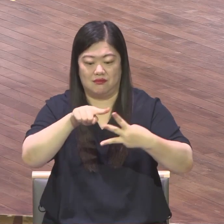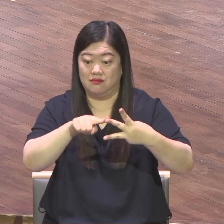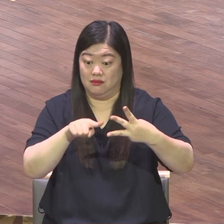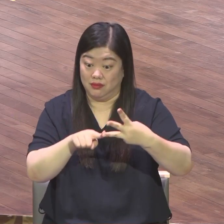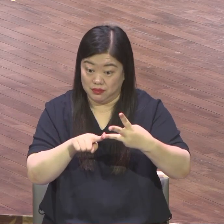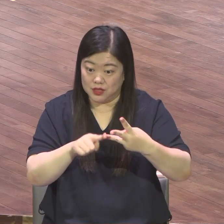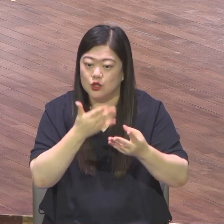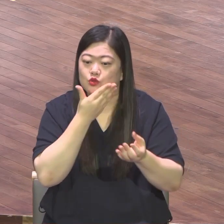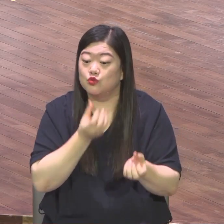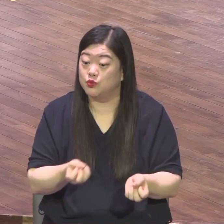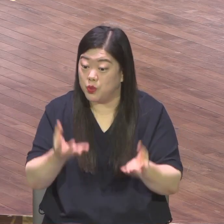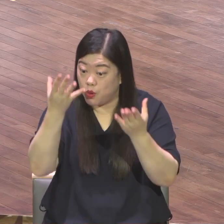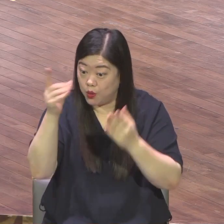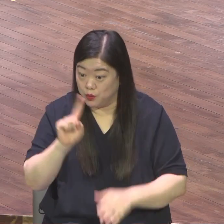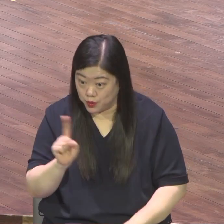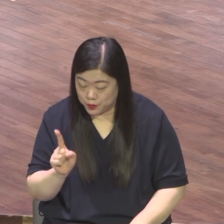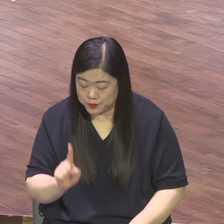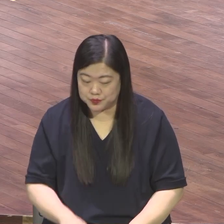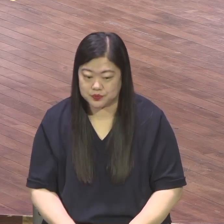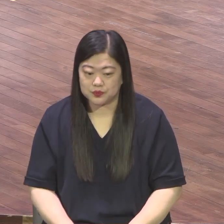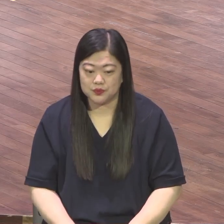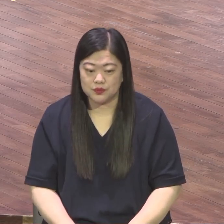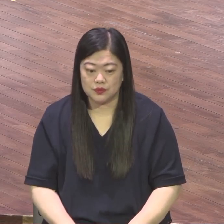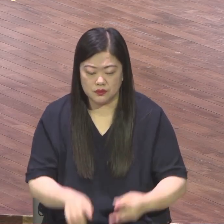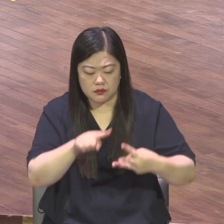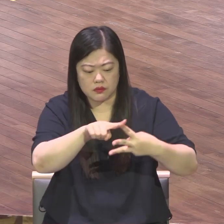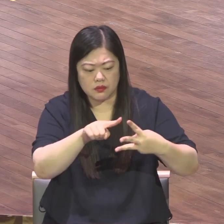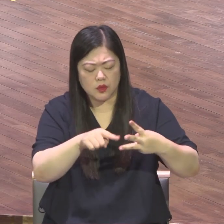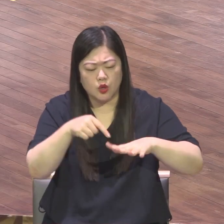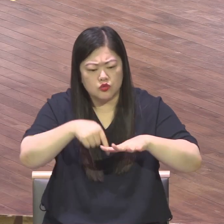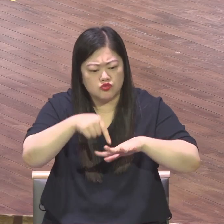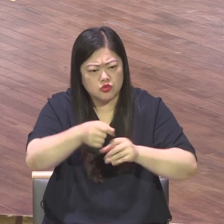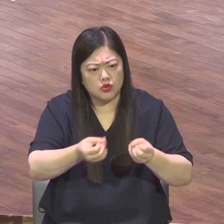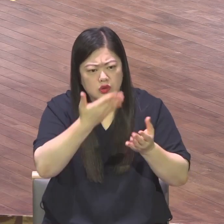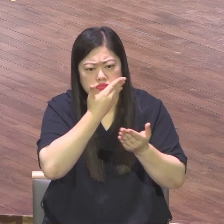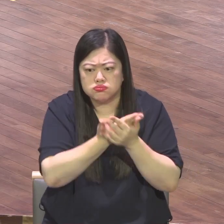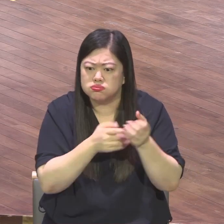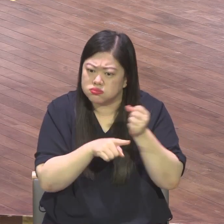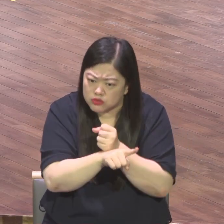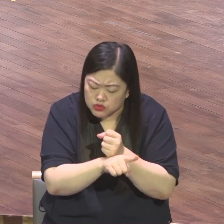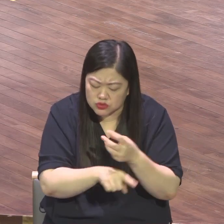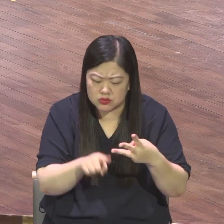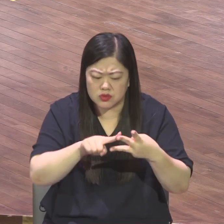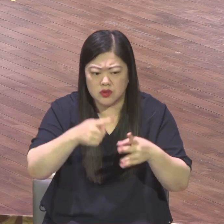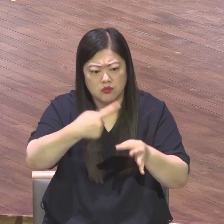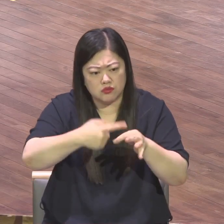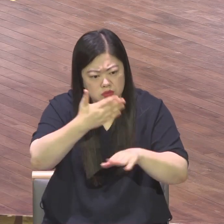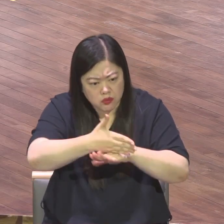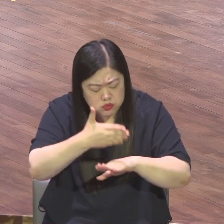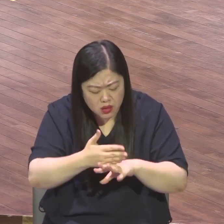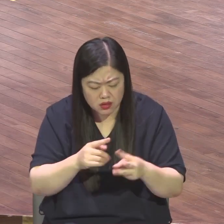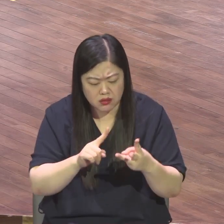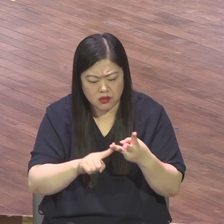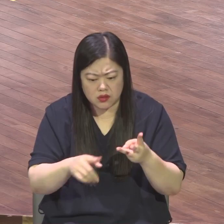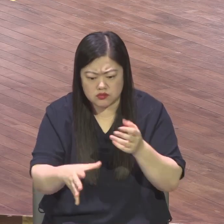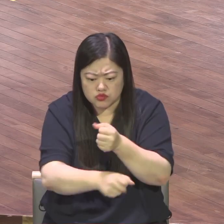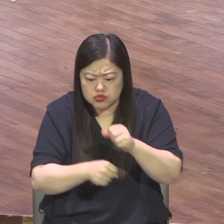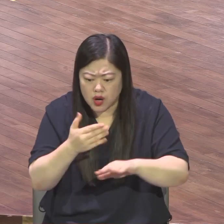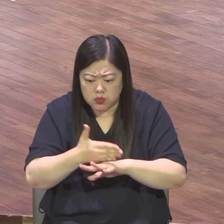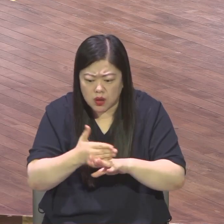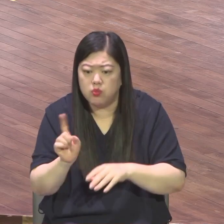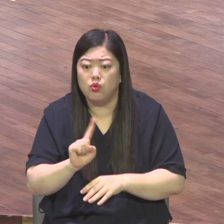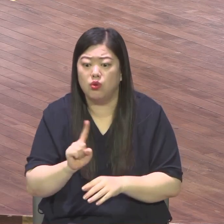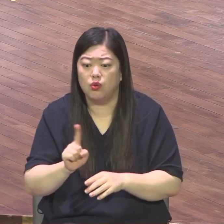세 절기 속에 이 축복이 무엇인지 알고 그 실제로 누리는 것에서부터 신앙생활이 시작되는